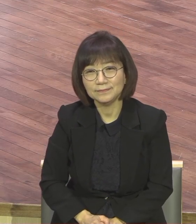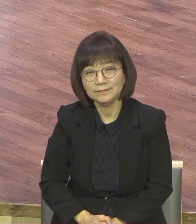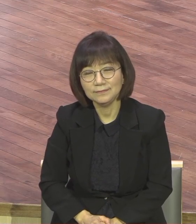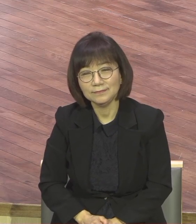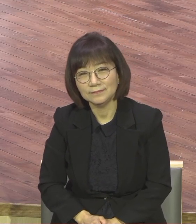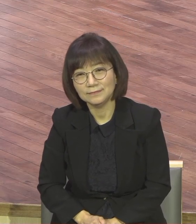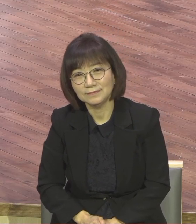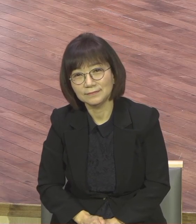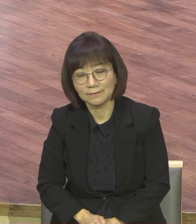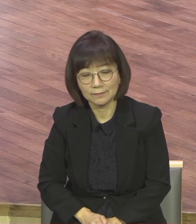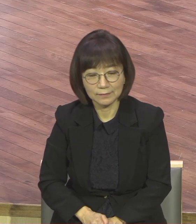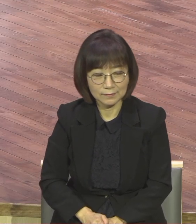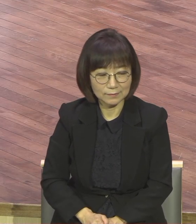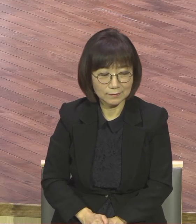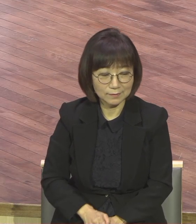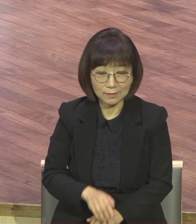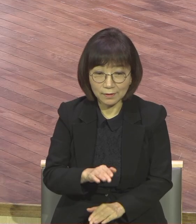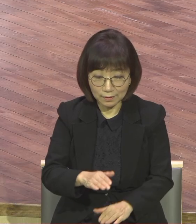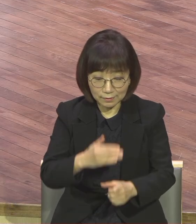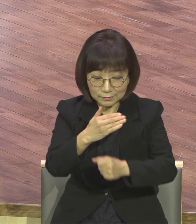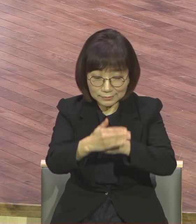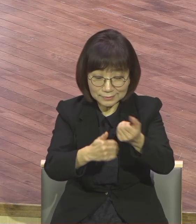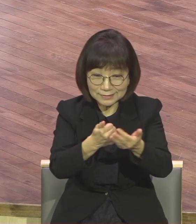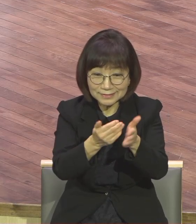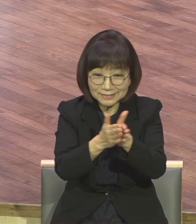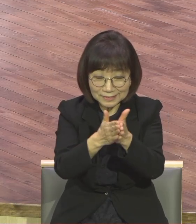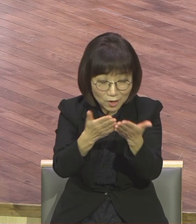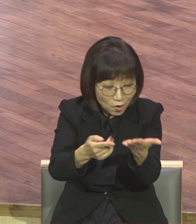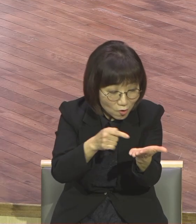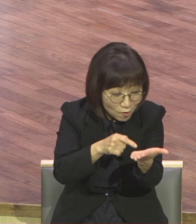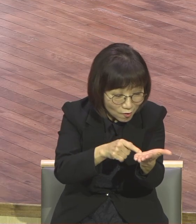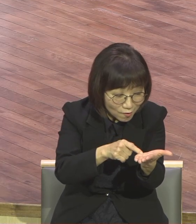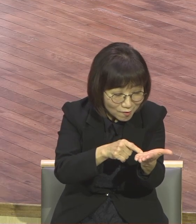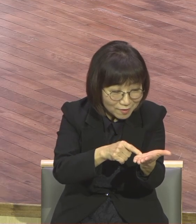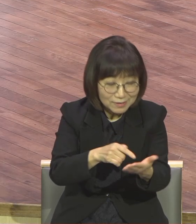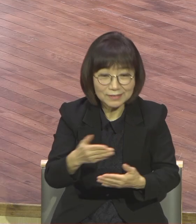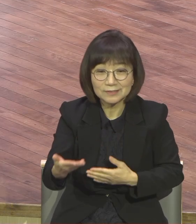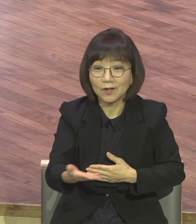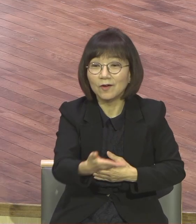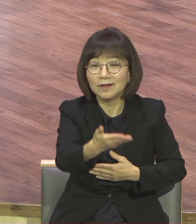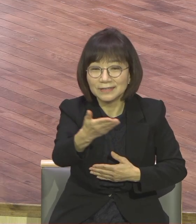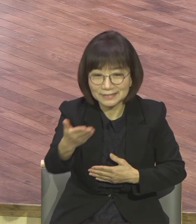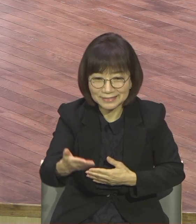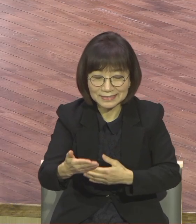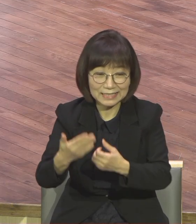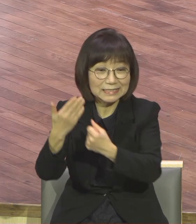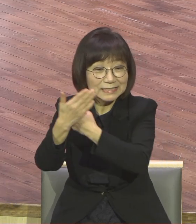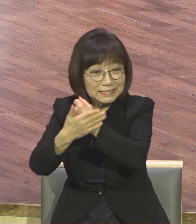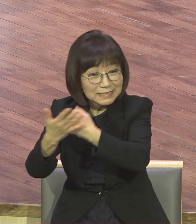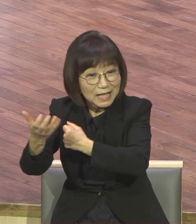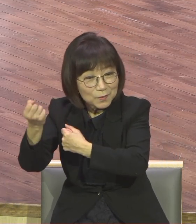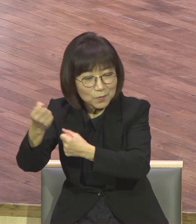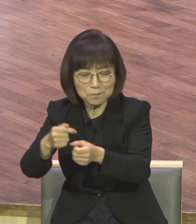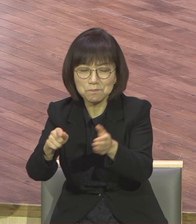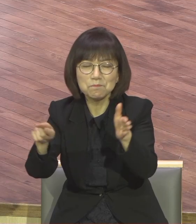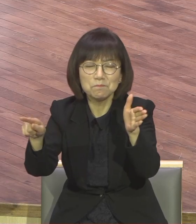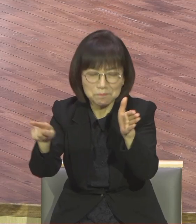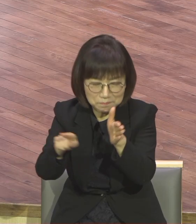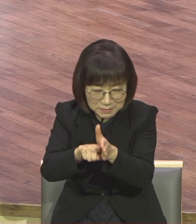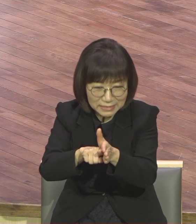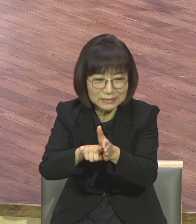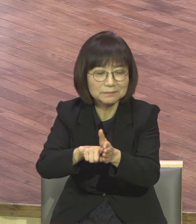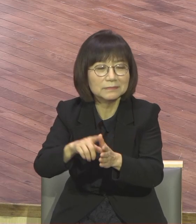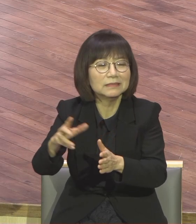왜냐 성경이 뭐라고 말합니까? 너희는 그 은혜에 의하여 믿음으로 말미암아 구원을